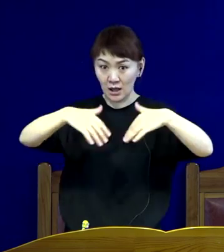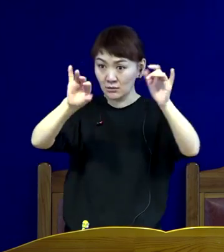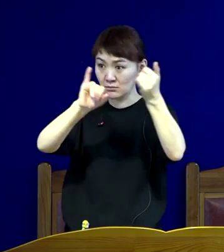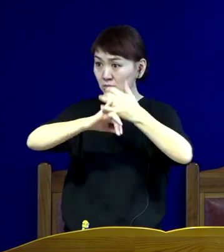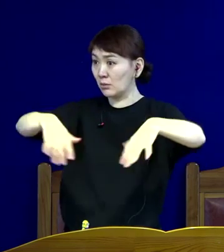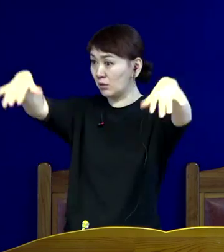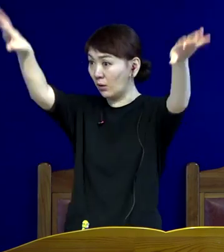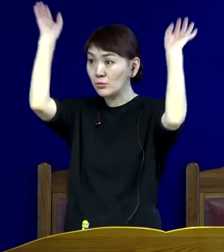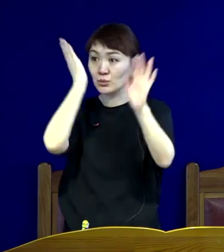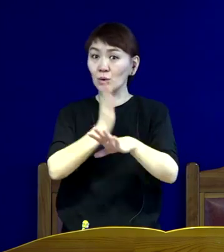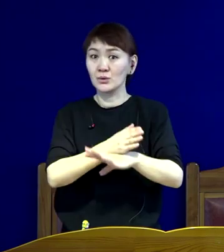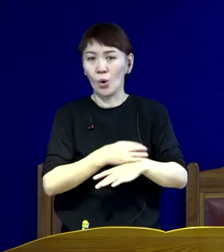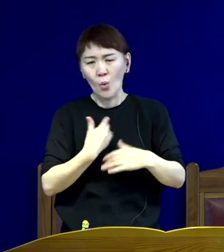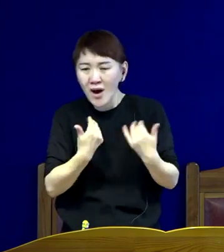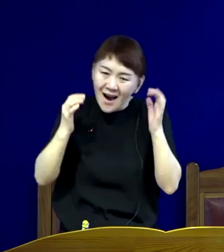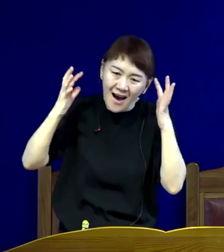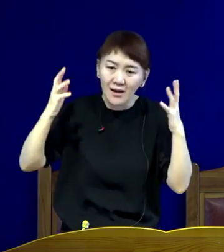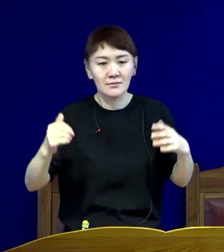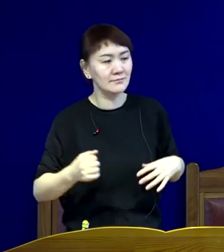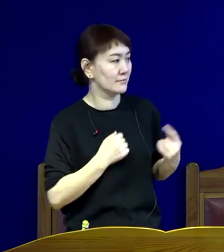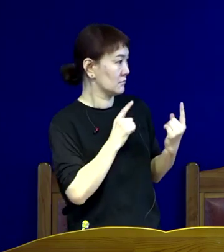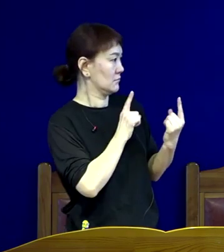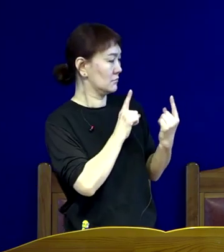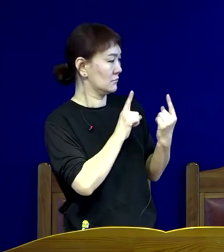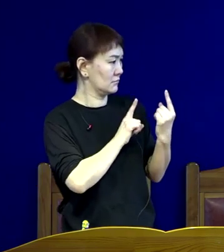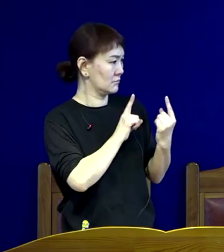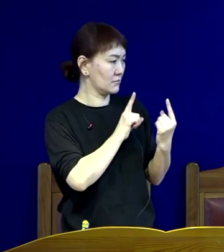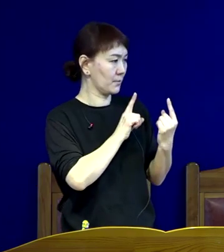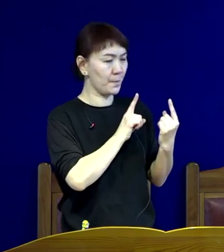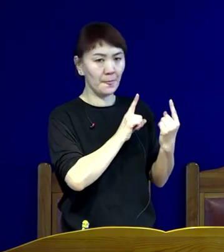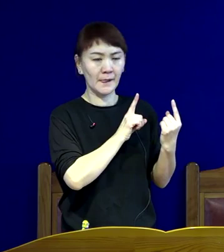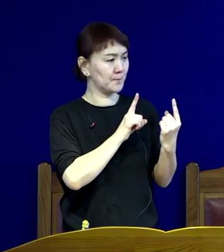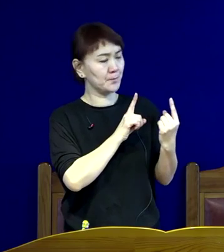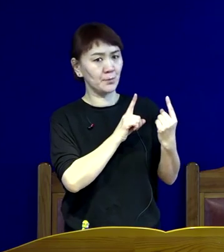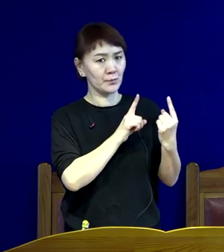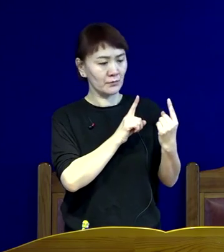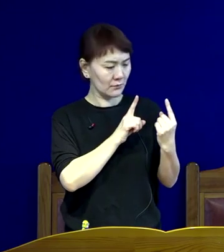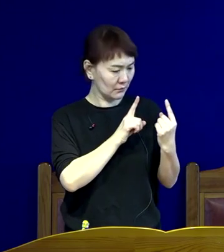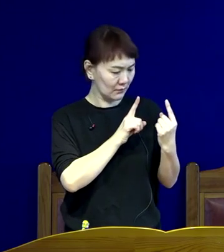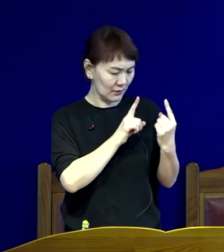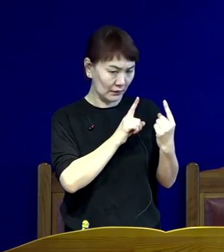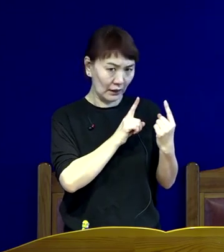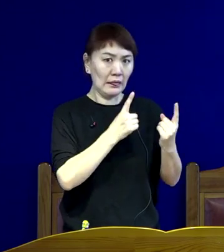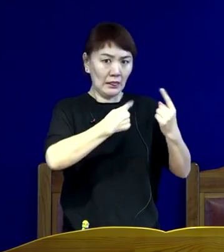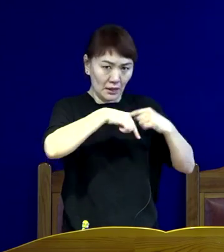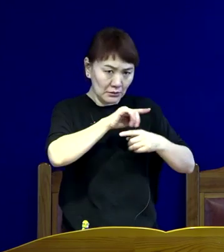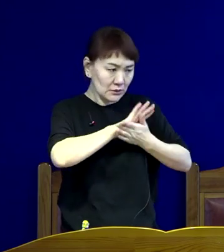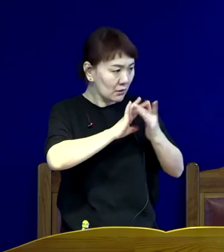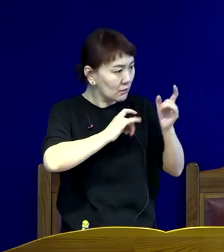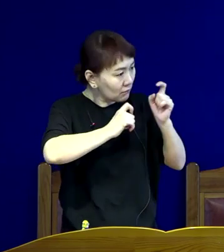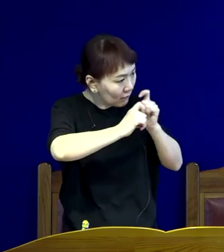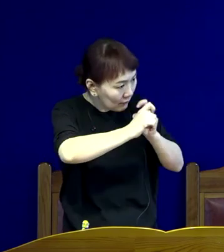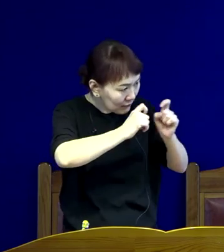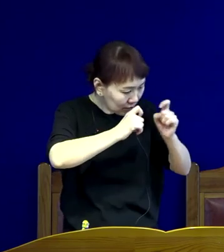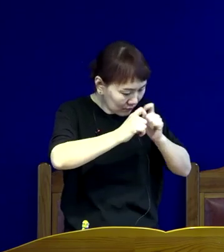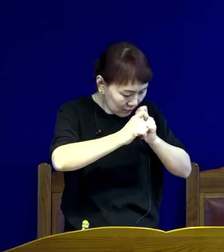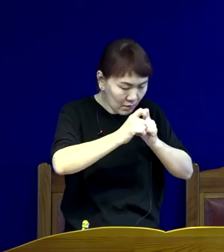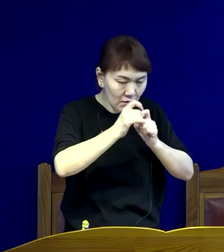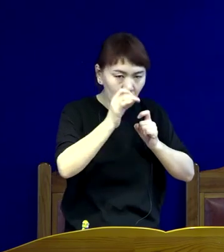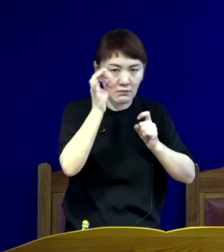юм байна шүү дээ. Ийм байж л эхнэр нөхөр юм байна шүү дээ. Одоо байгаа дүр төрх маань хурмаа